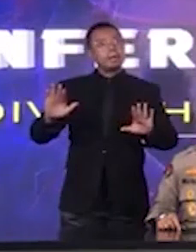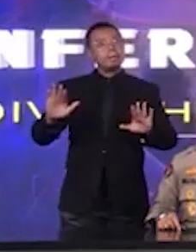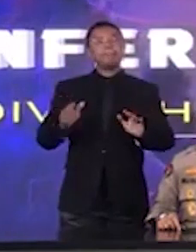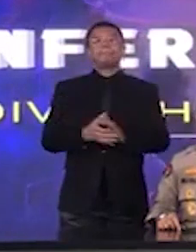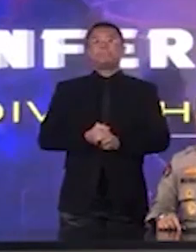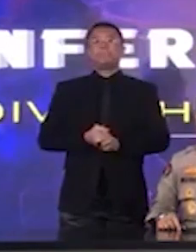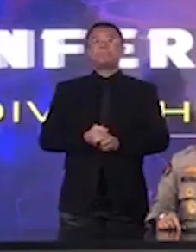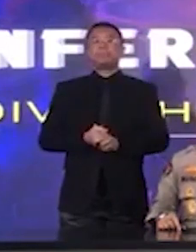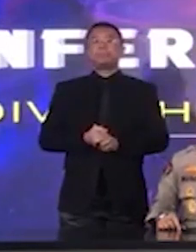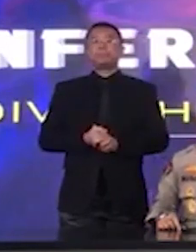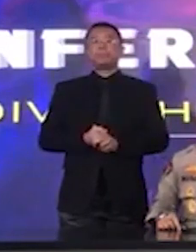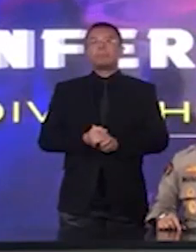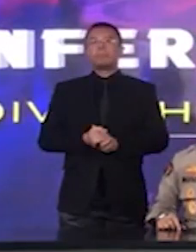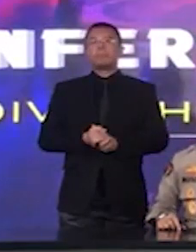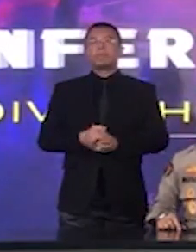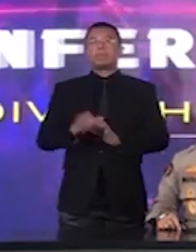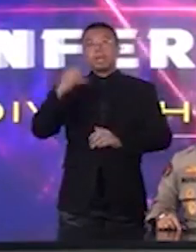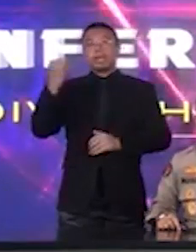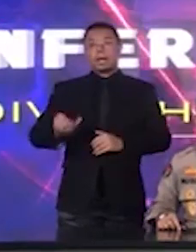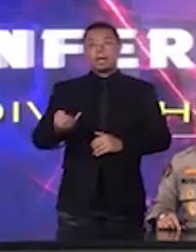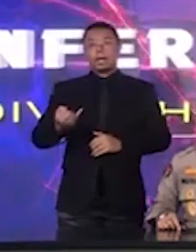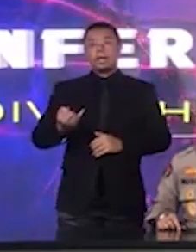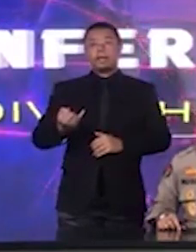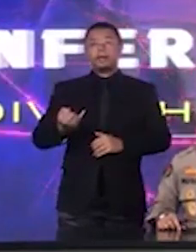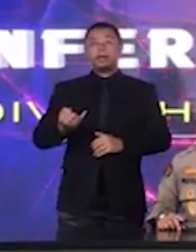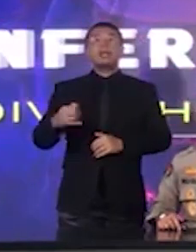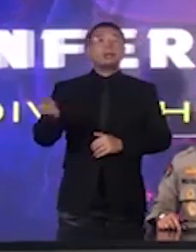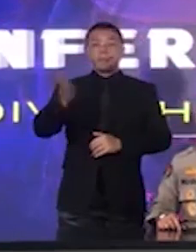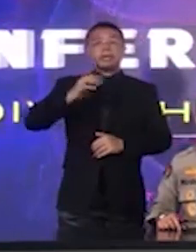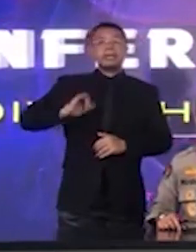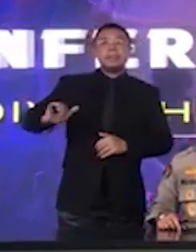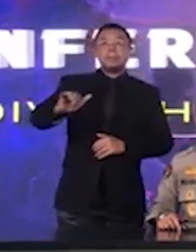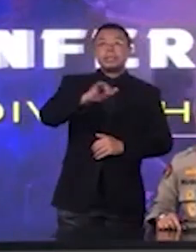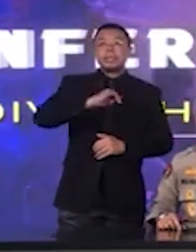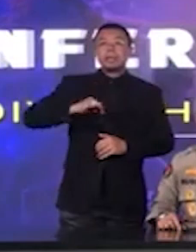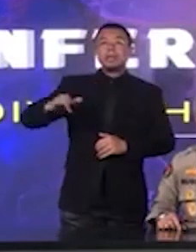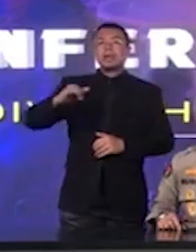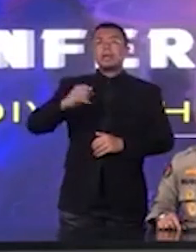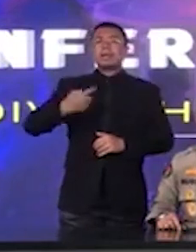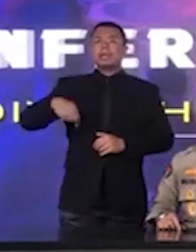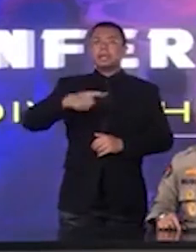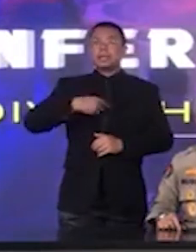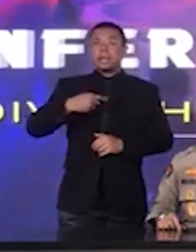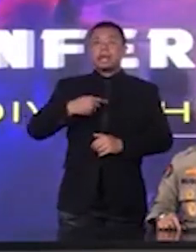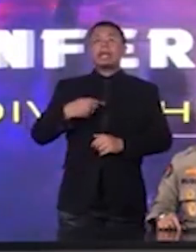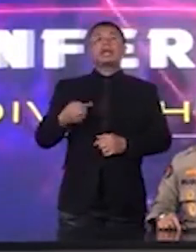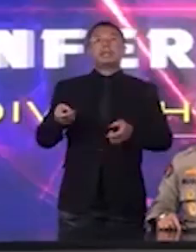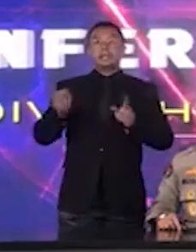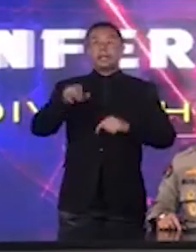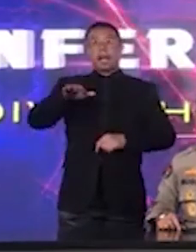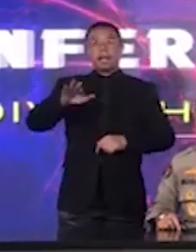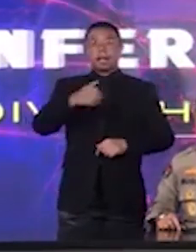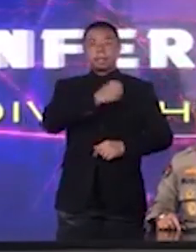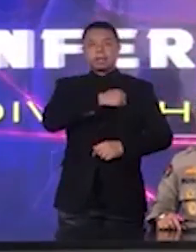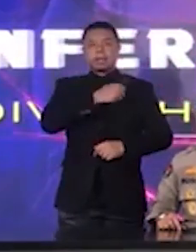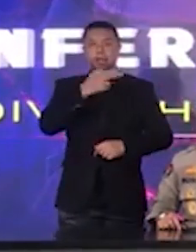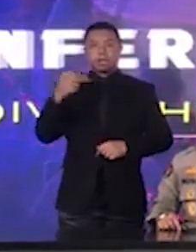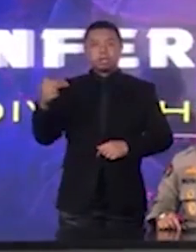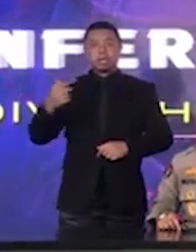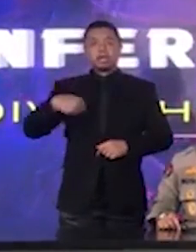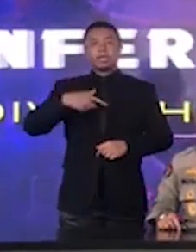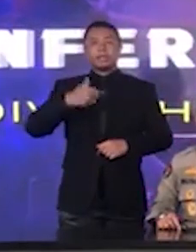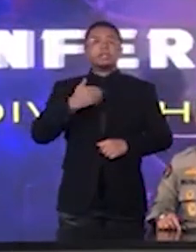COVID-19. Dan yang terakhir tentunya, mari sama-sama kita sebagai anak bangsa